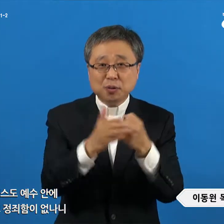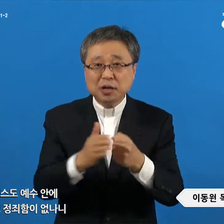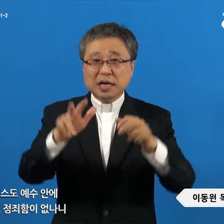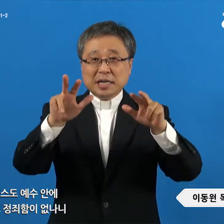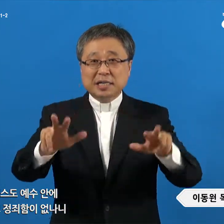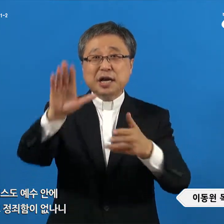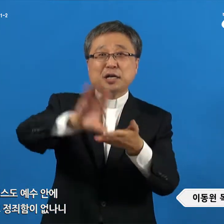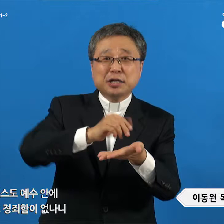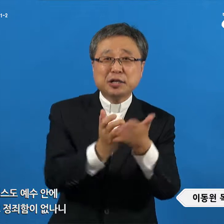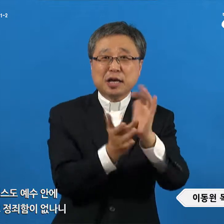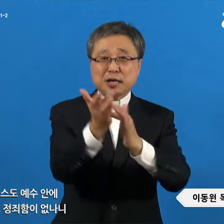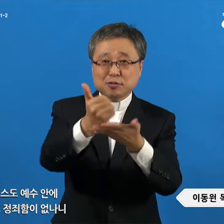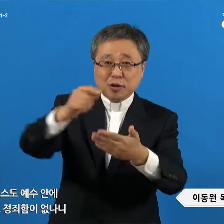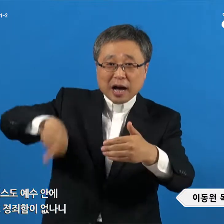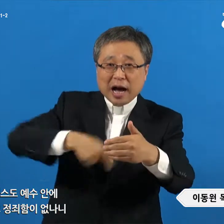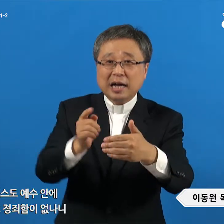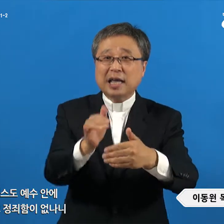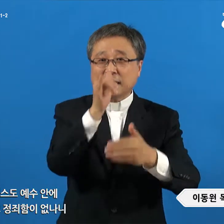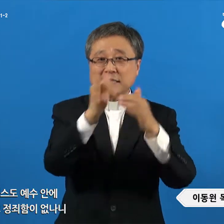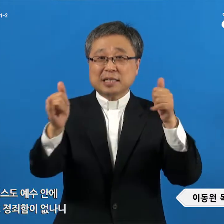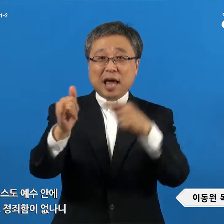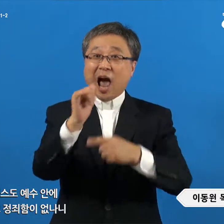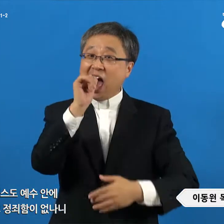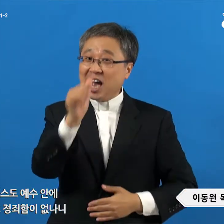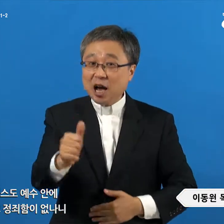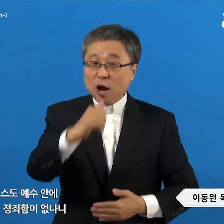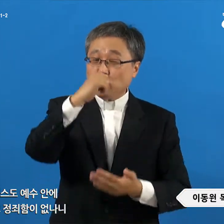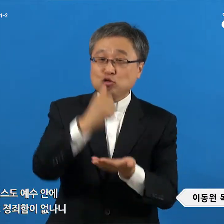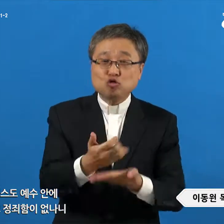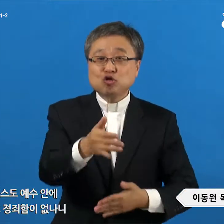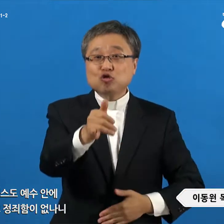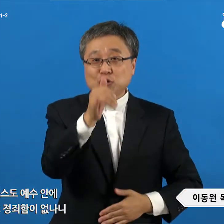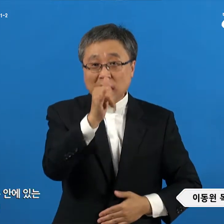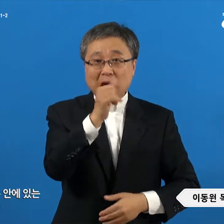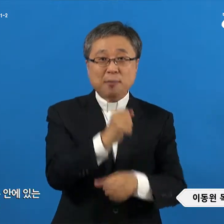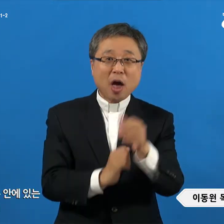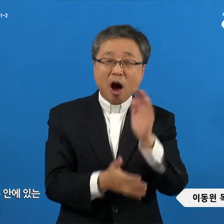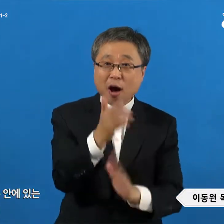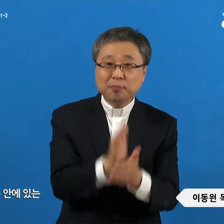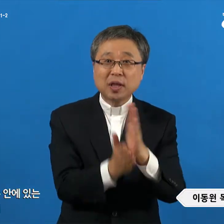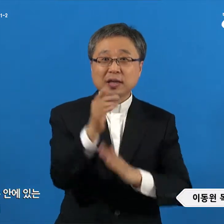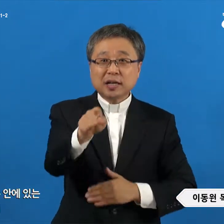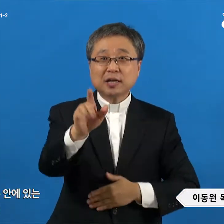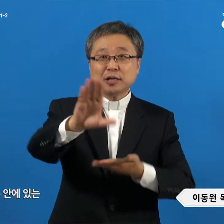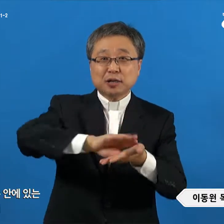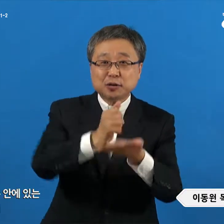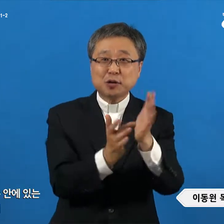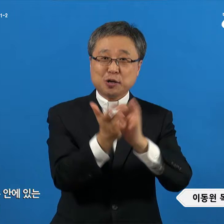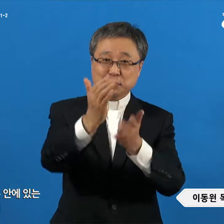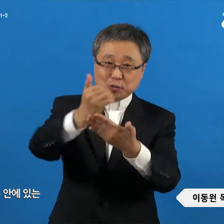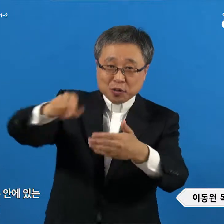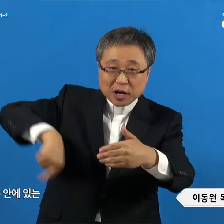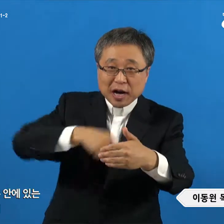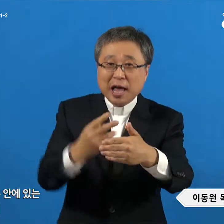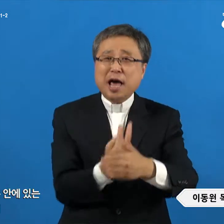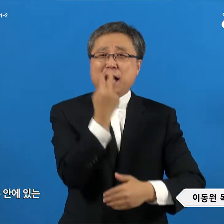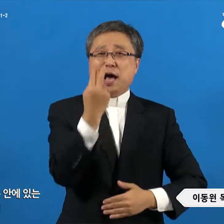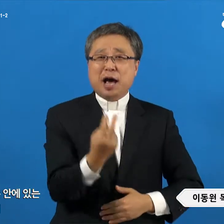그리스도 예수 안에 있는 자에게는 결코 정죄함이 없나니 이는 그리스도 예수 안에 있는 생명의 성령의